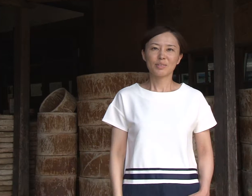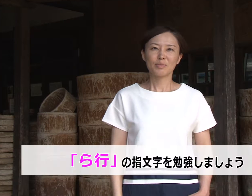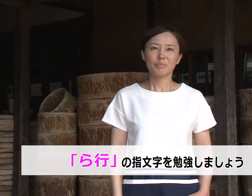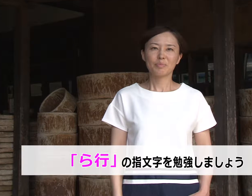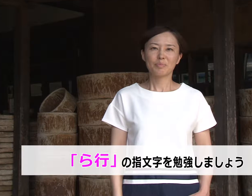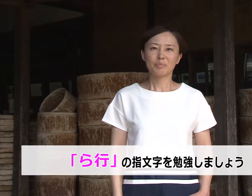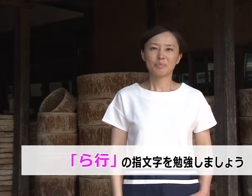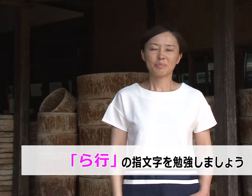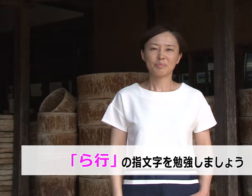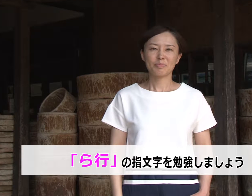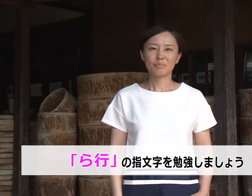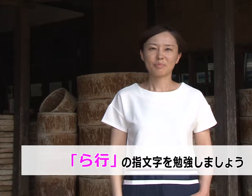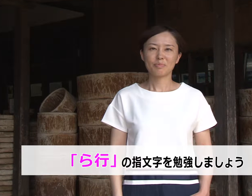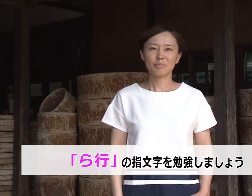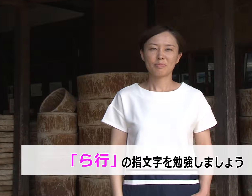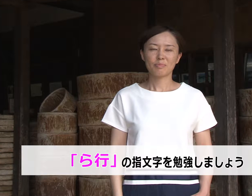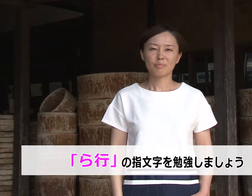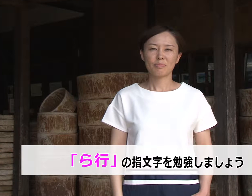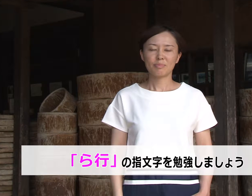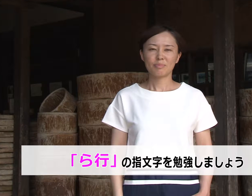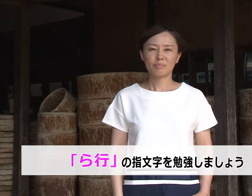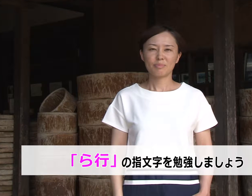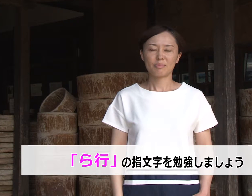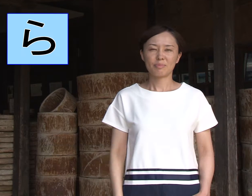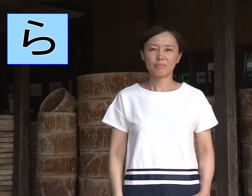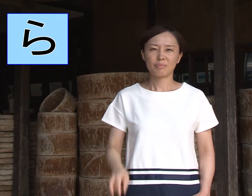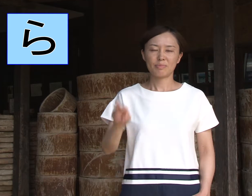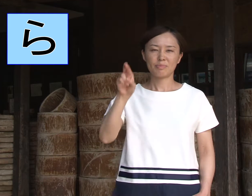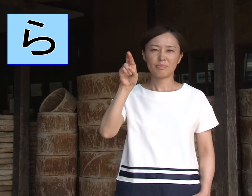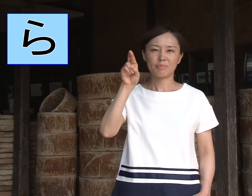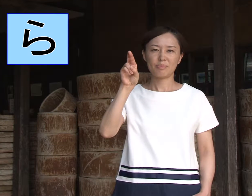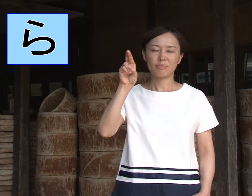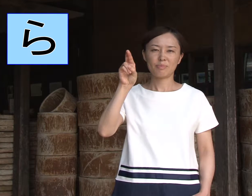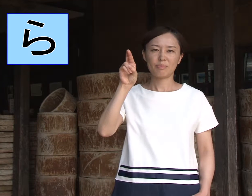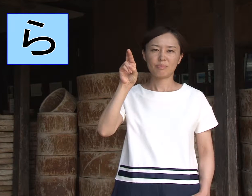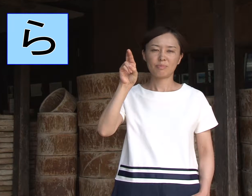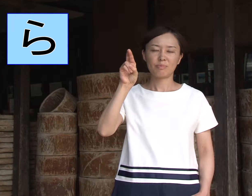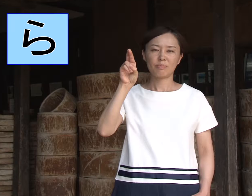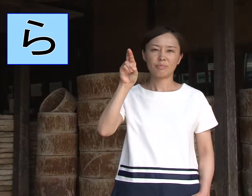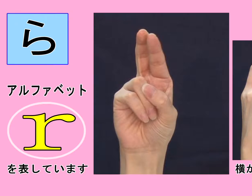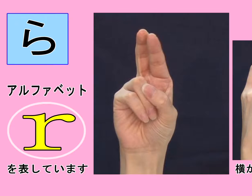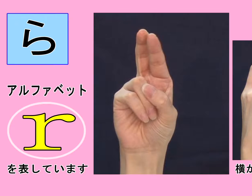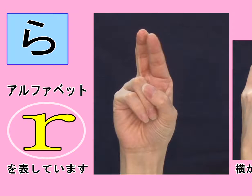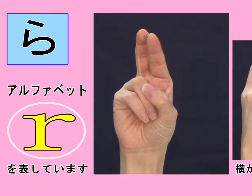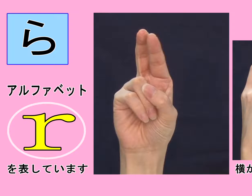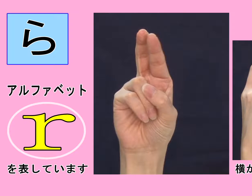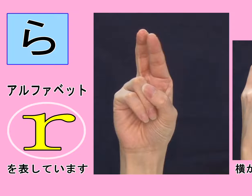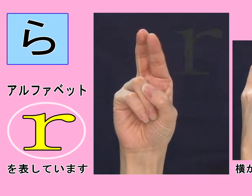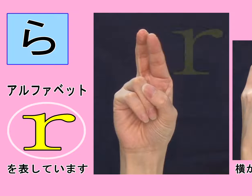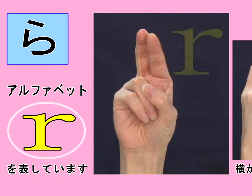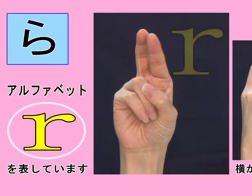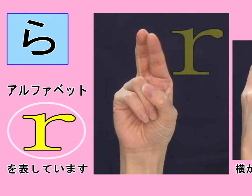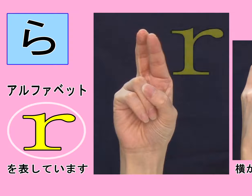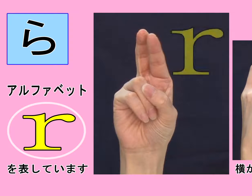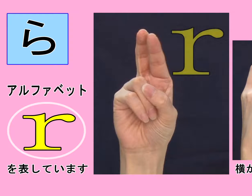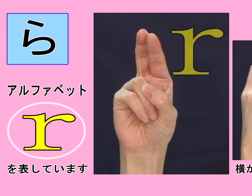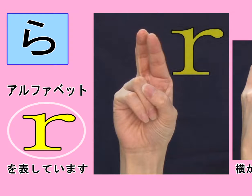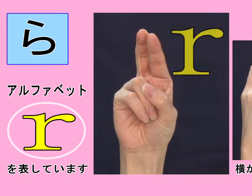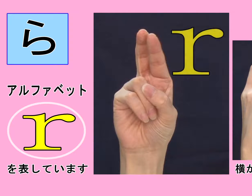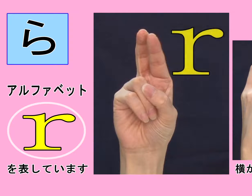ラ行の指文字を勉強しましょう。ラ、アルファベットの R